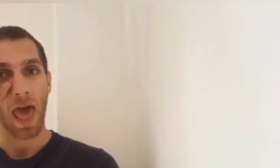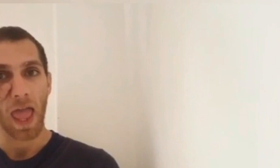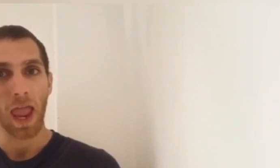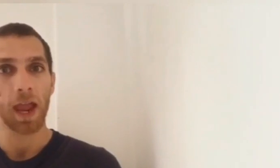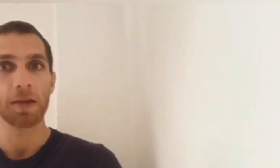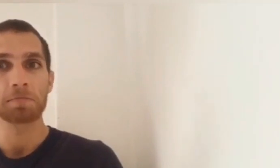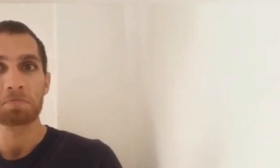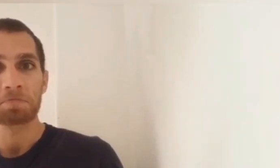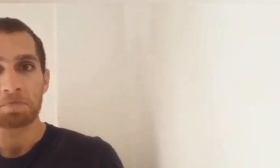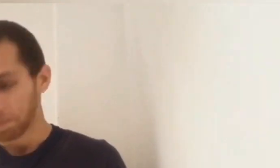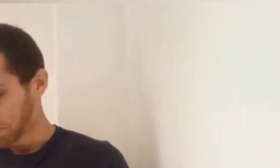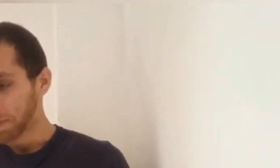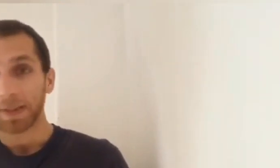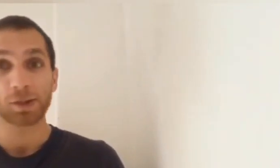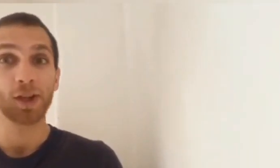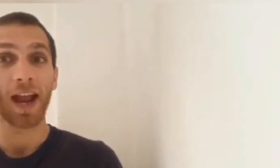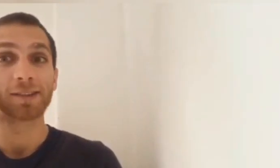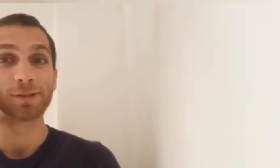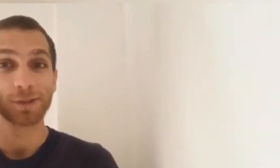Rubile.